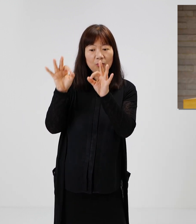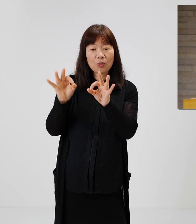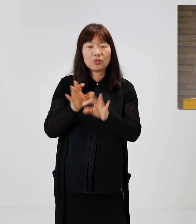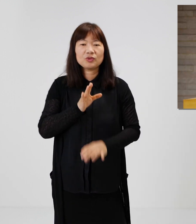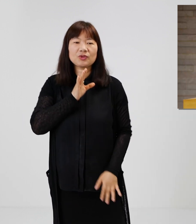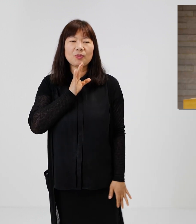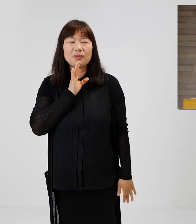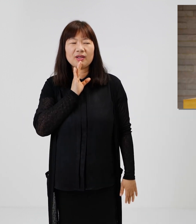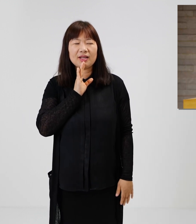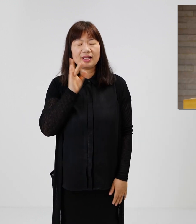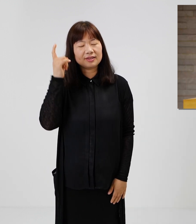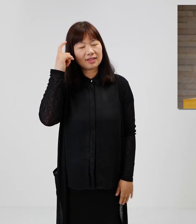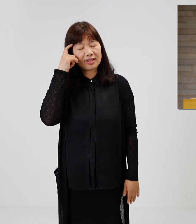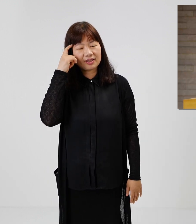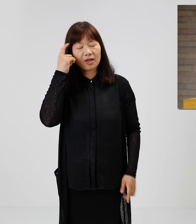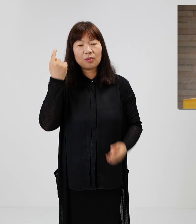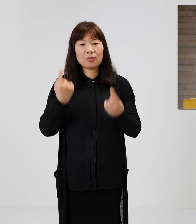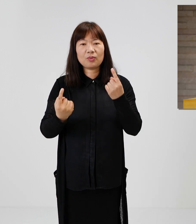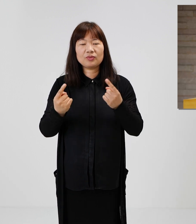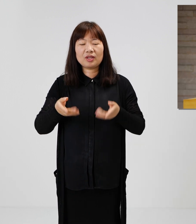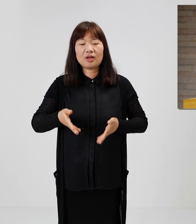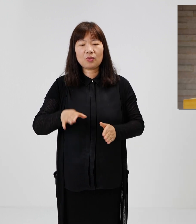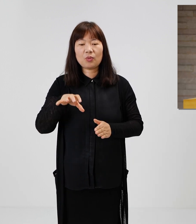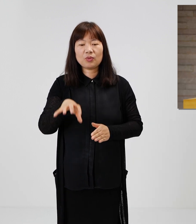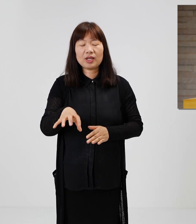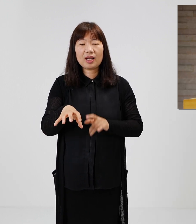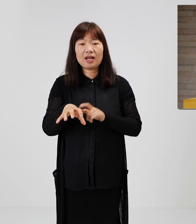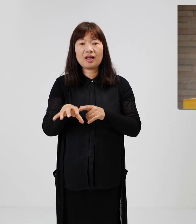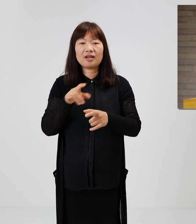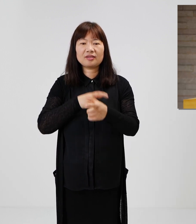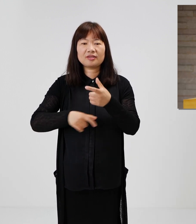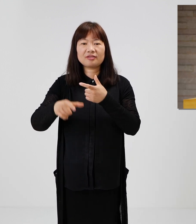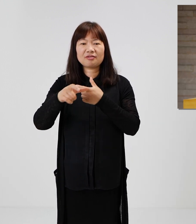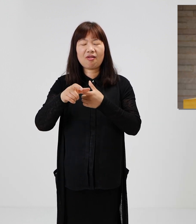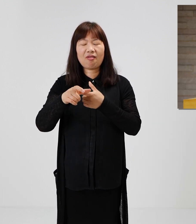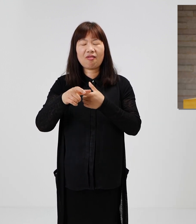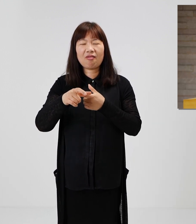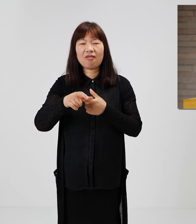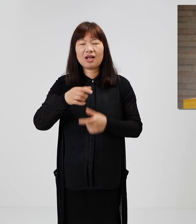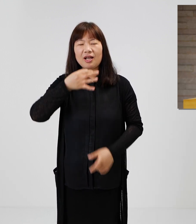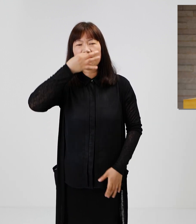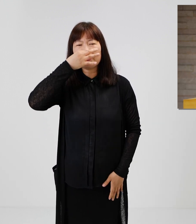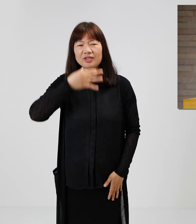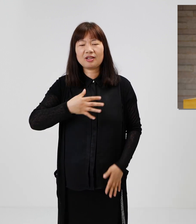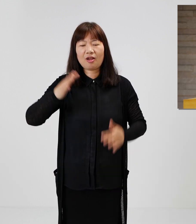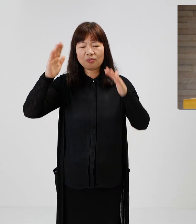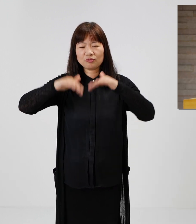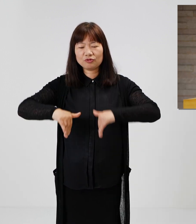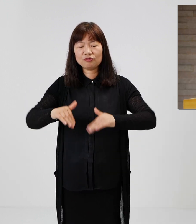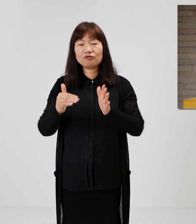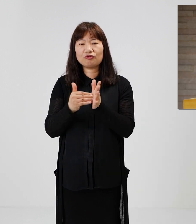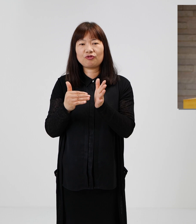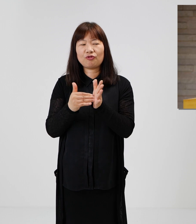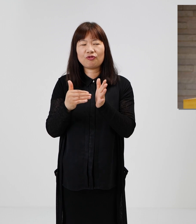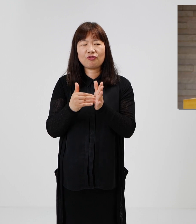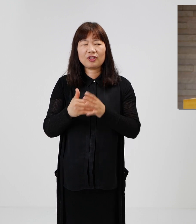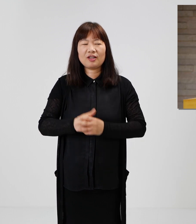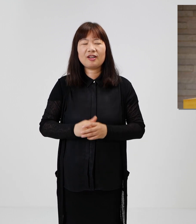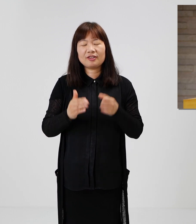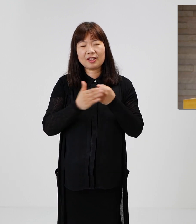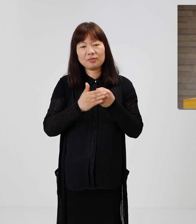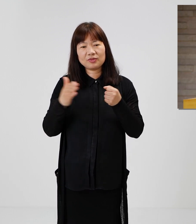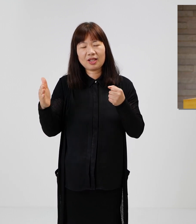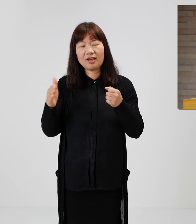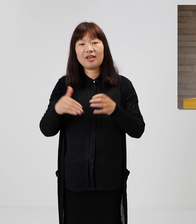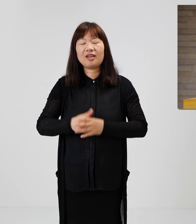정말 생각한 것보다 고향 땅은 더 처절하게 무너지고 황폐했어요.